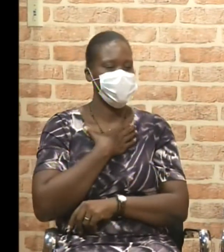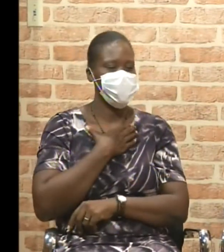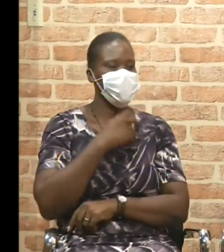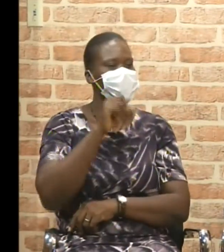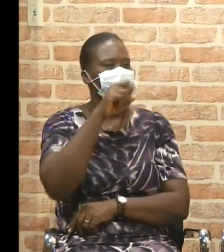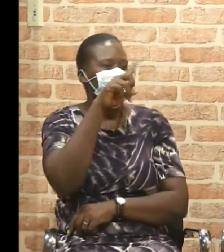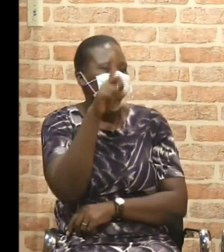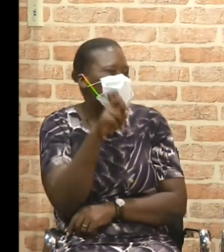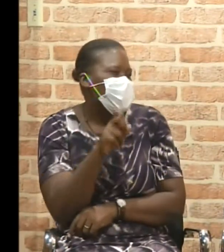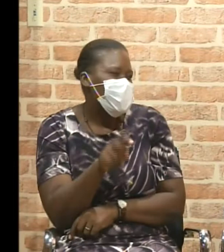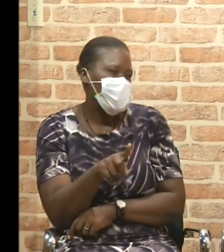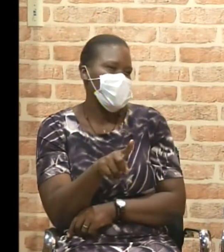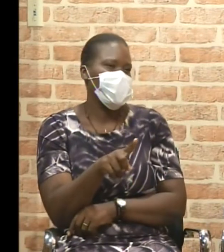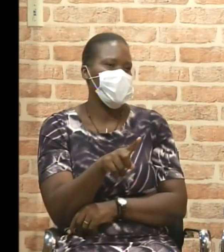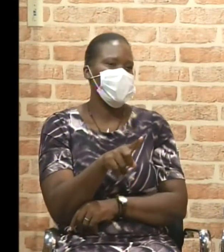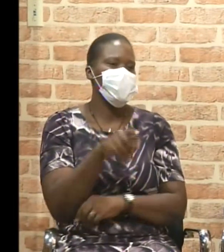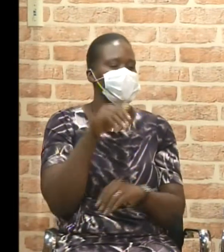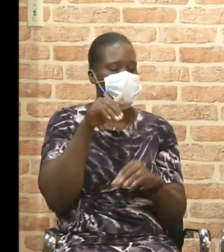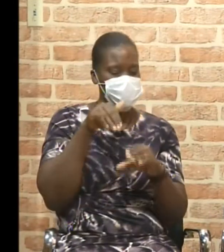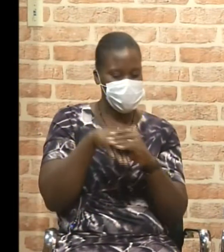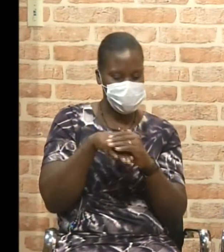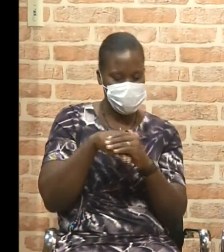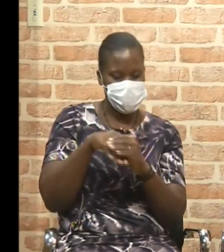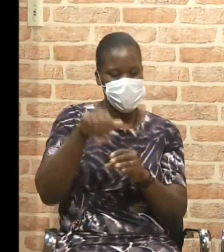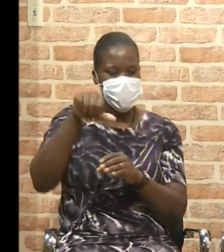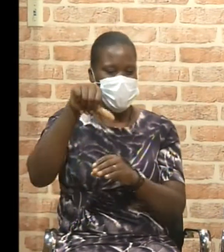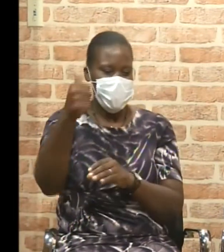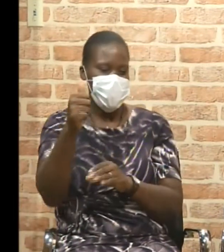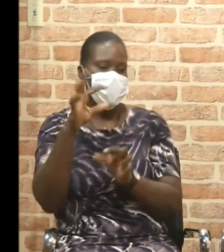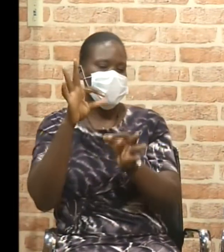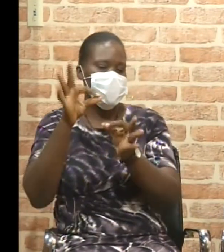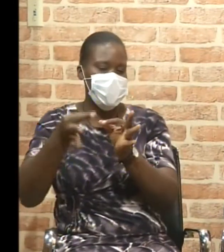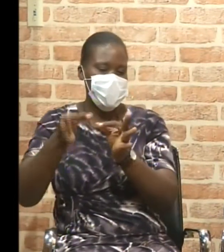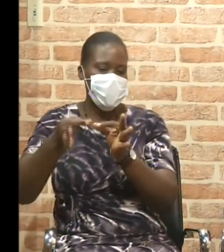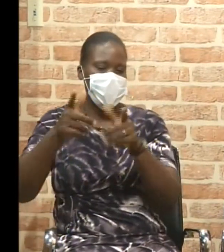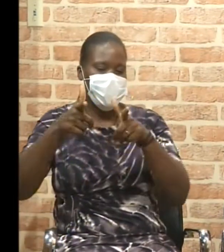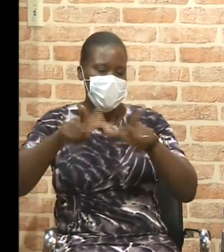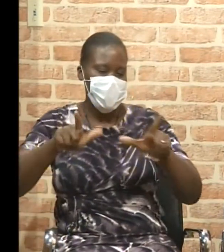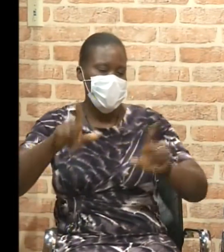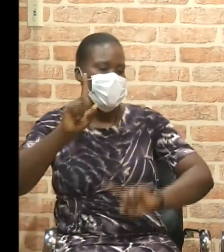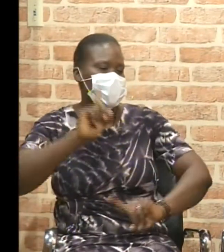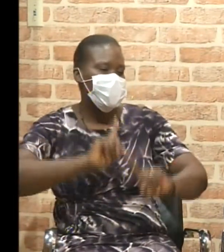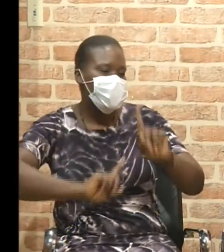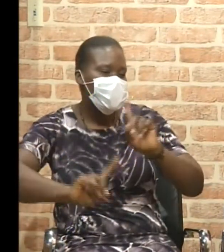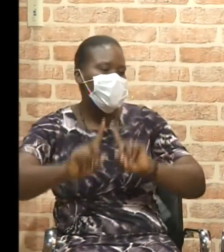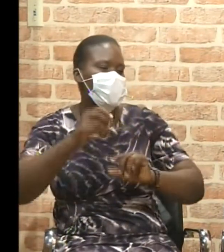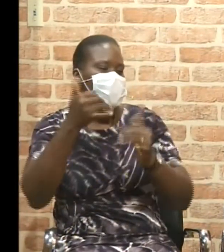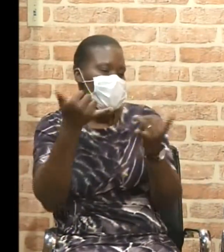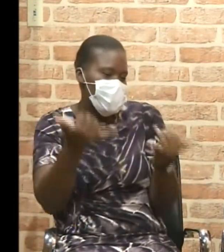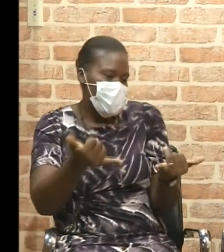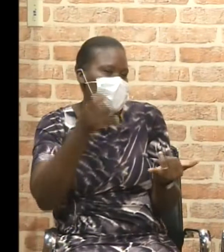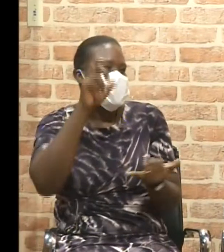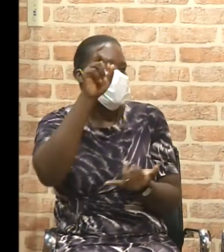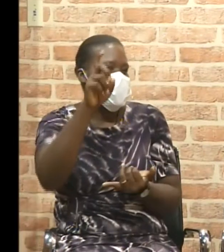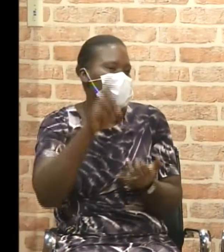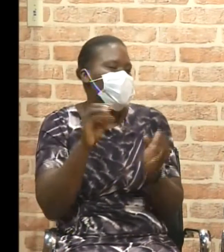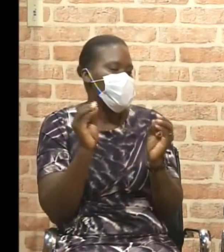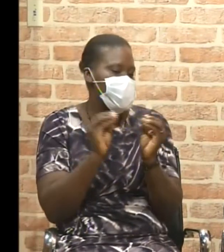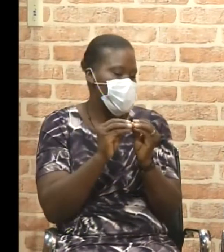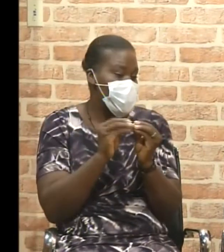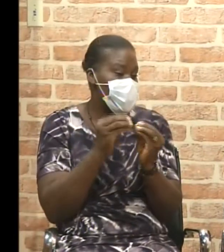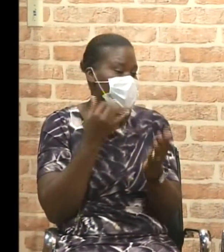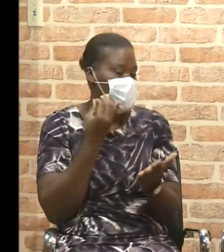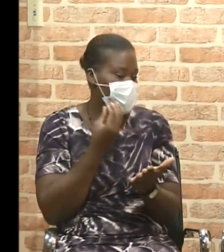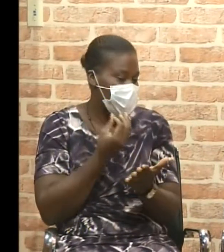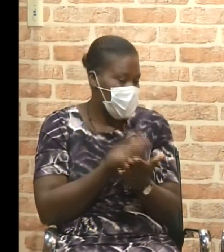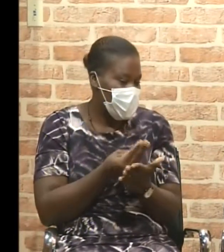nous-mêmes, au moins engager en plus sur notre interprétation de langue des signes. Donc la nécessité automatiquement plus budget et